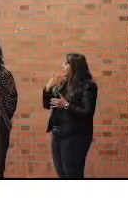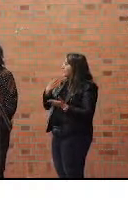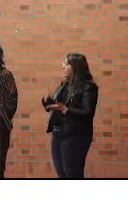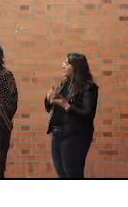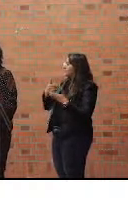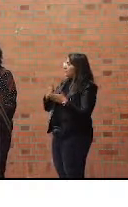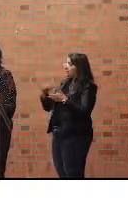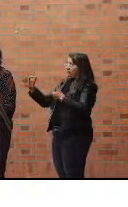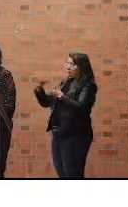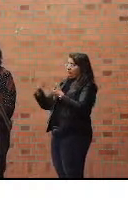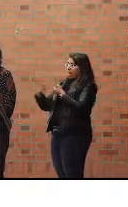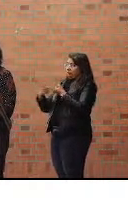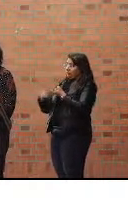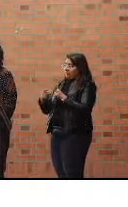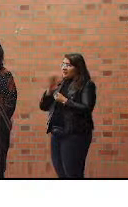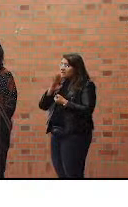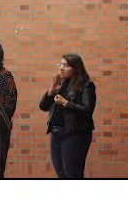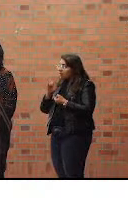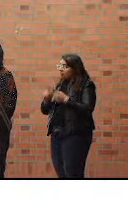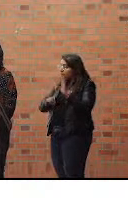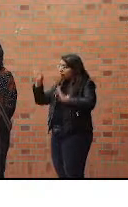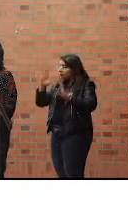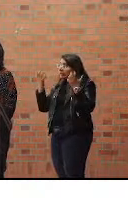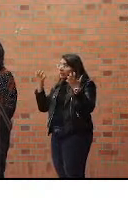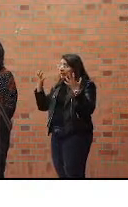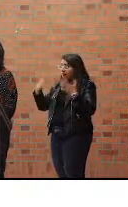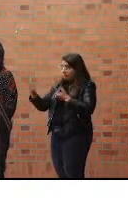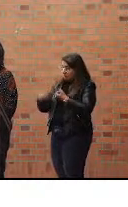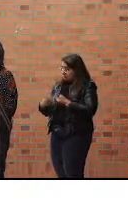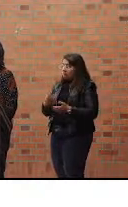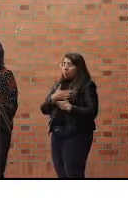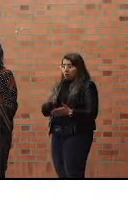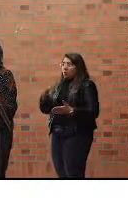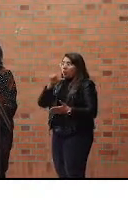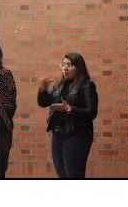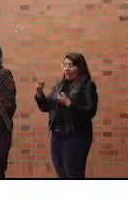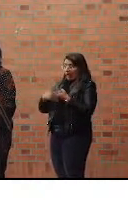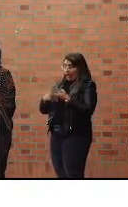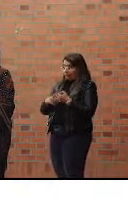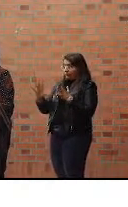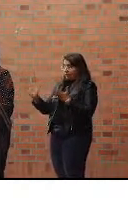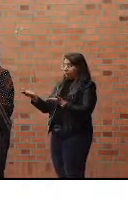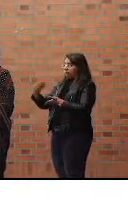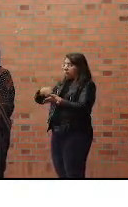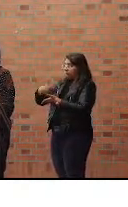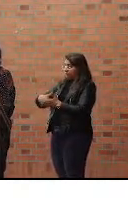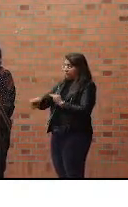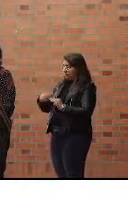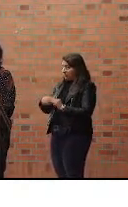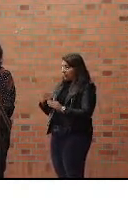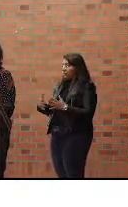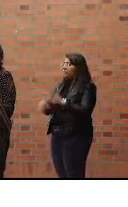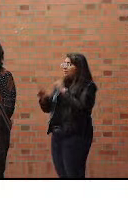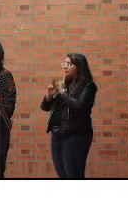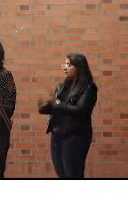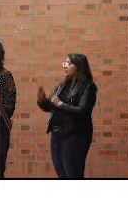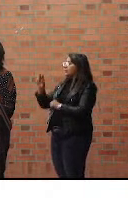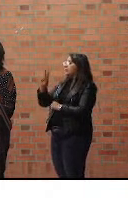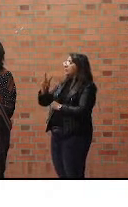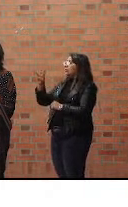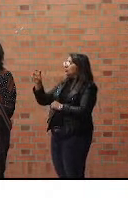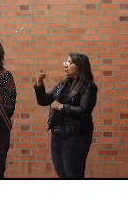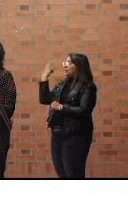de las postulaciones el 15 de julio nos daremos un tiempo para estudiar estas propuestas y otorgar el premio el 28 de septiembre